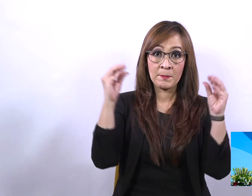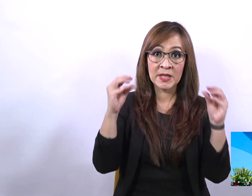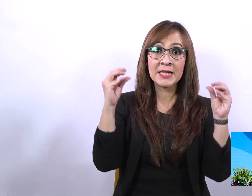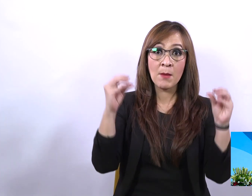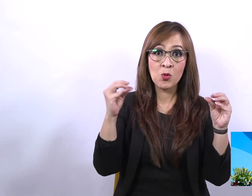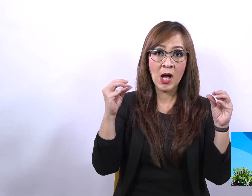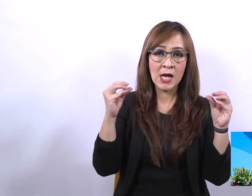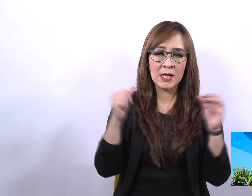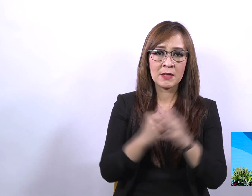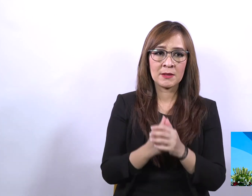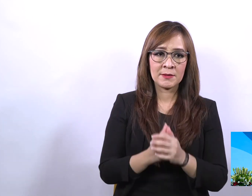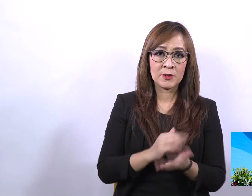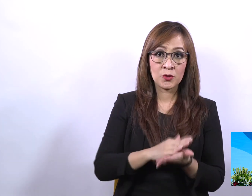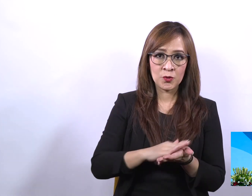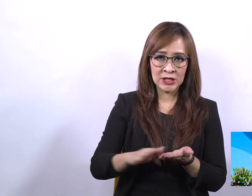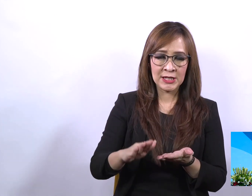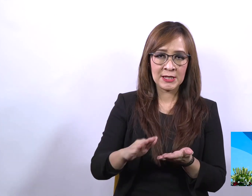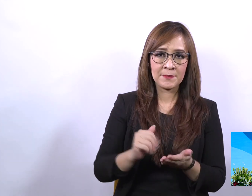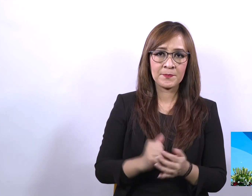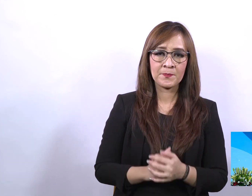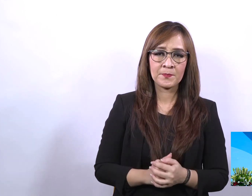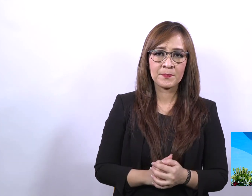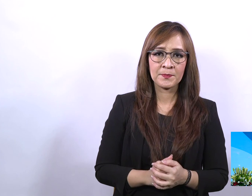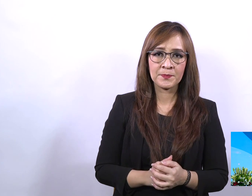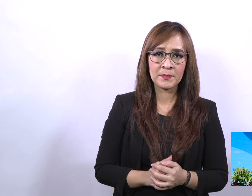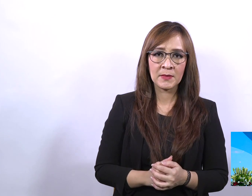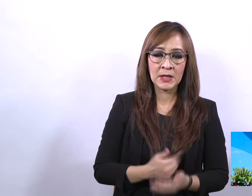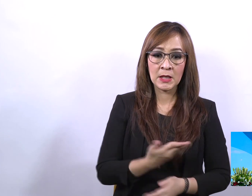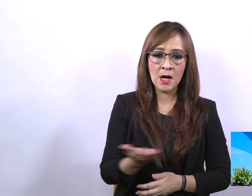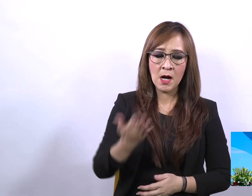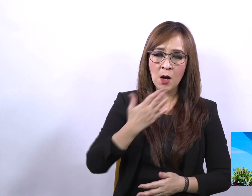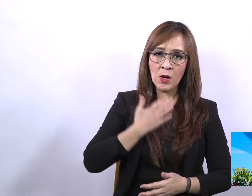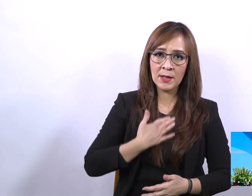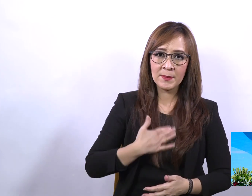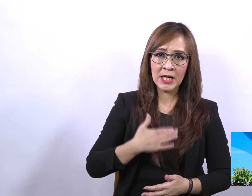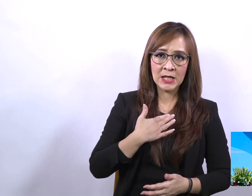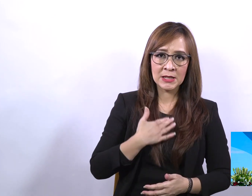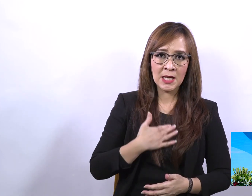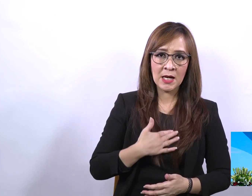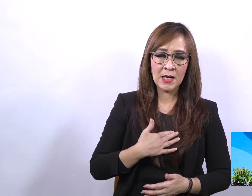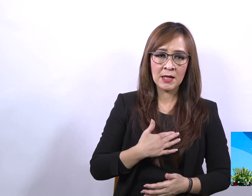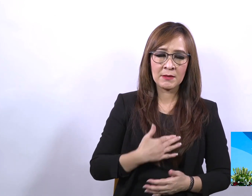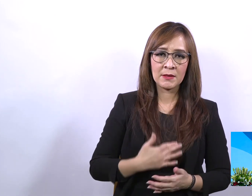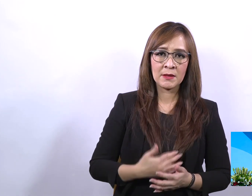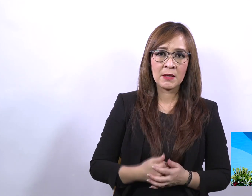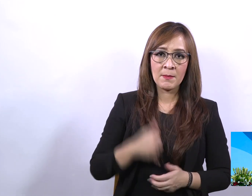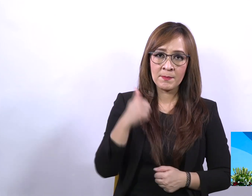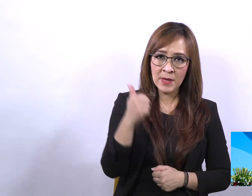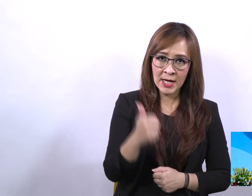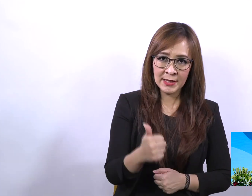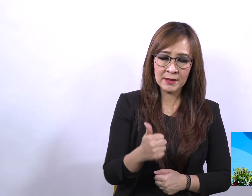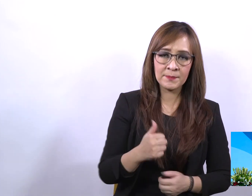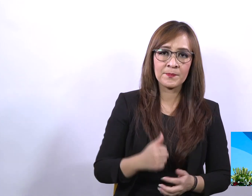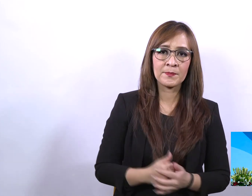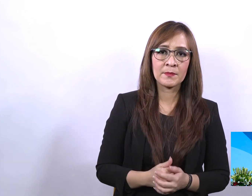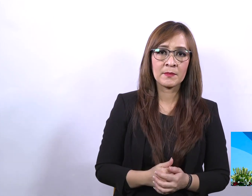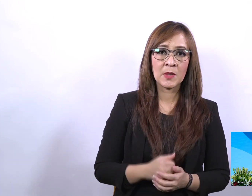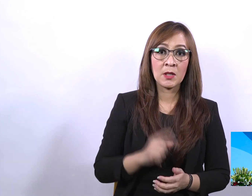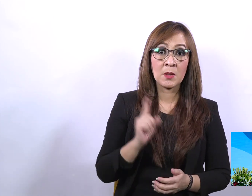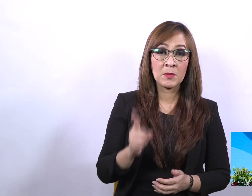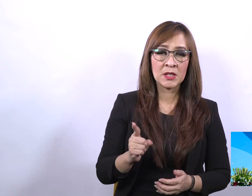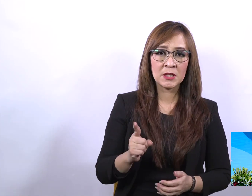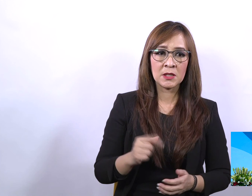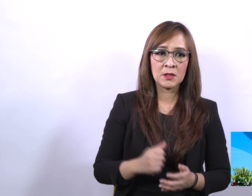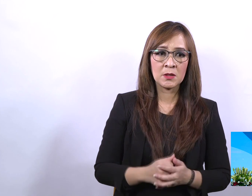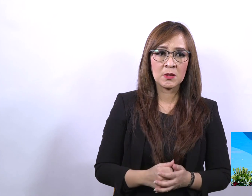Hai pastikan hari engkau berkata Tuhan Hai aku akan berhasil Hai dan kalaupun persiapan ku dan